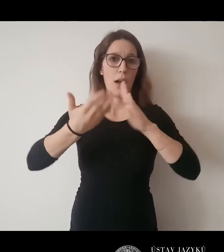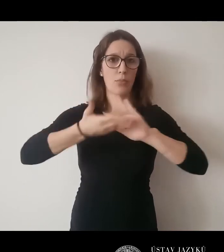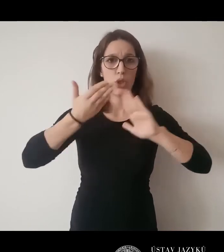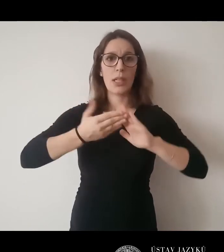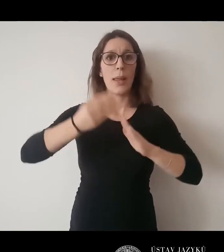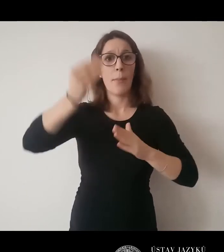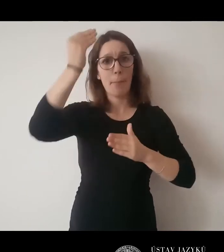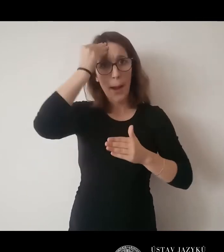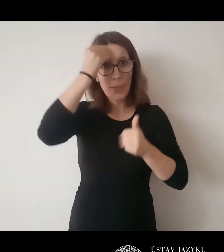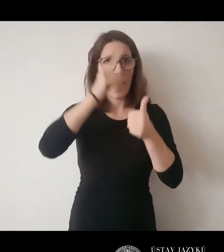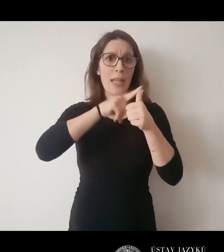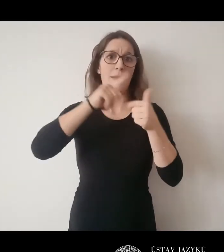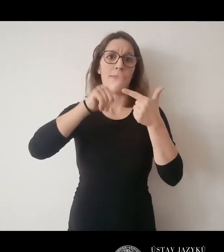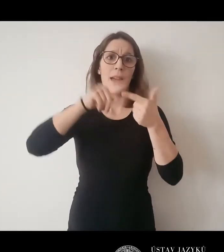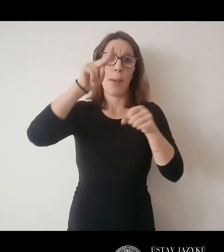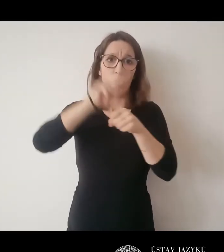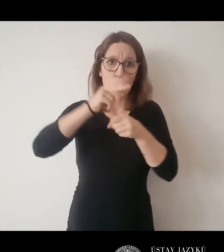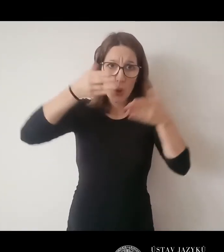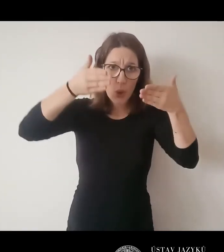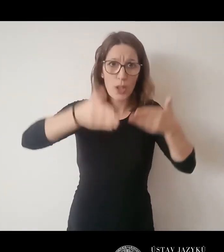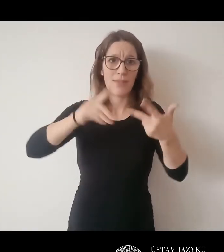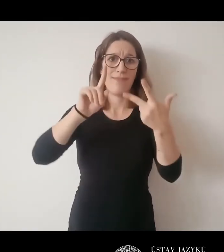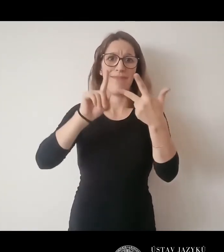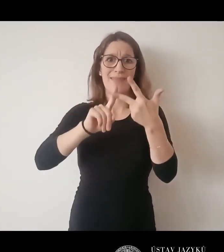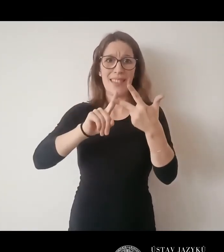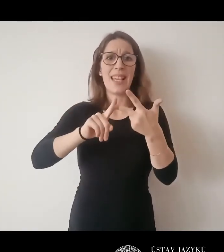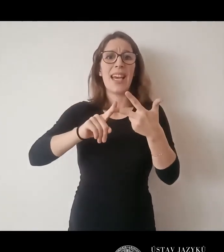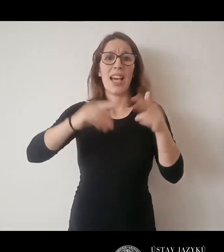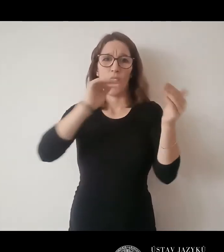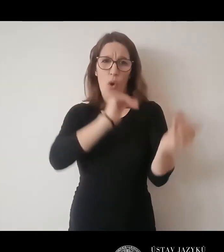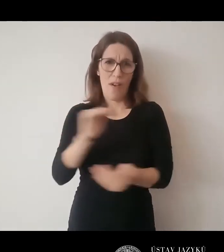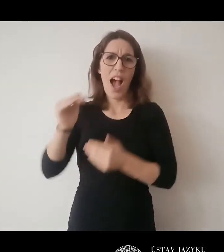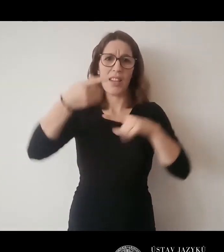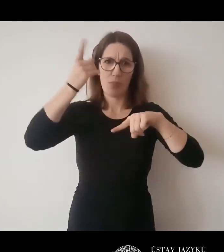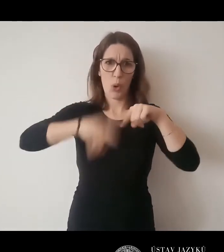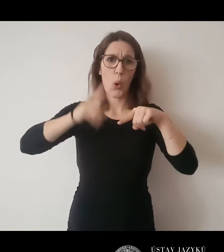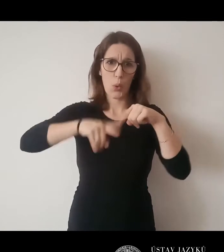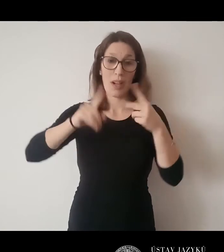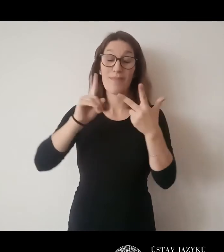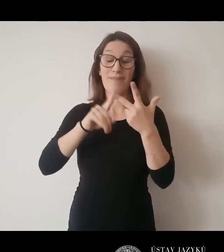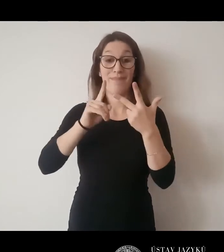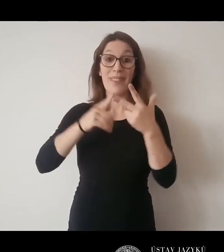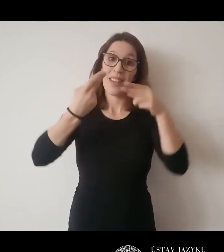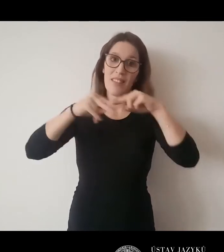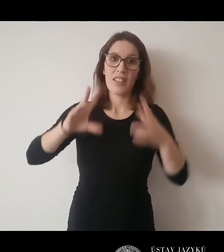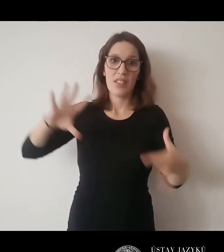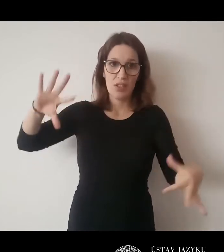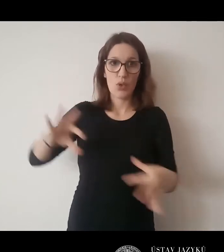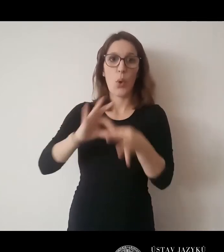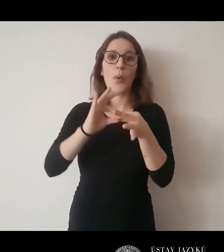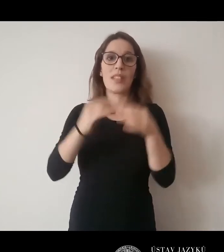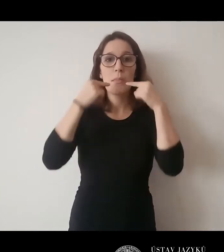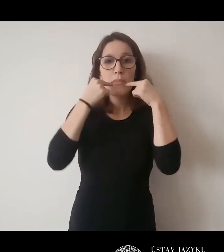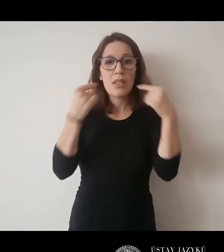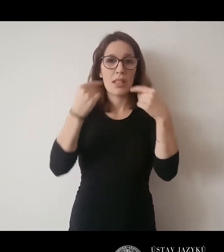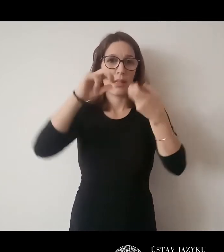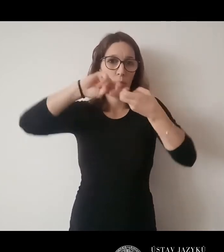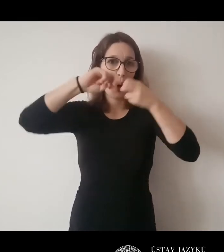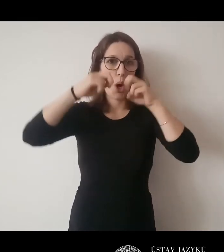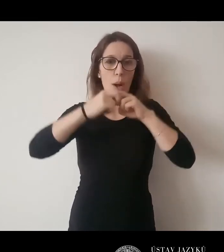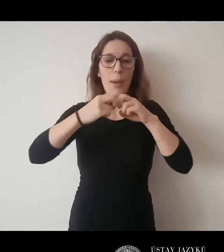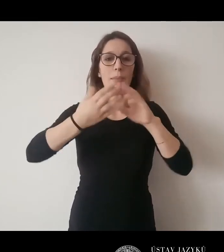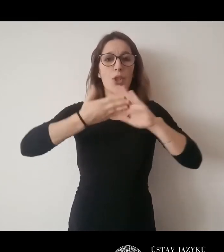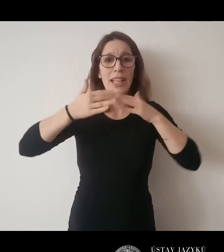popředí řadíme poruchy paměti, pozornosti a popřípadě i poruchy chování, poměrně často spojené s takzvanou agitovaností, což je neklid těch